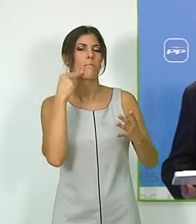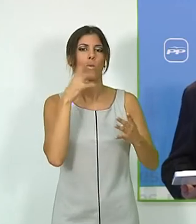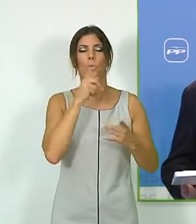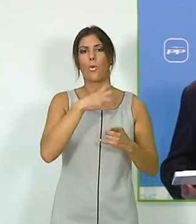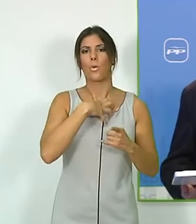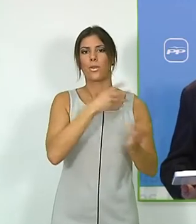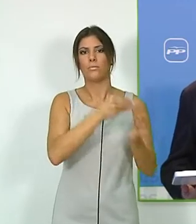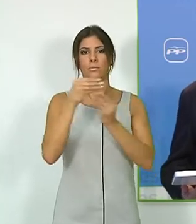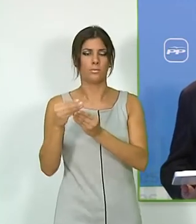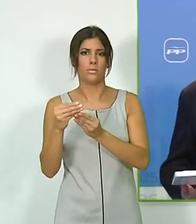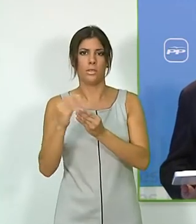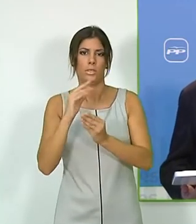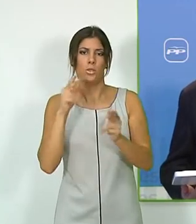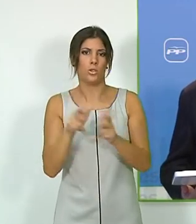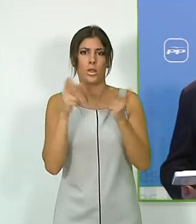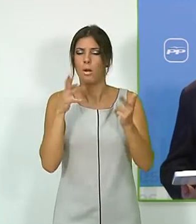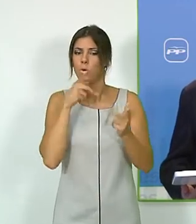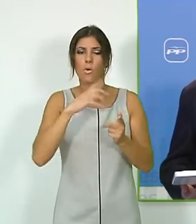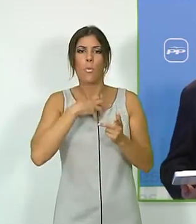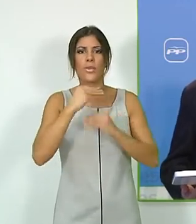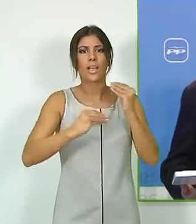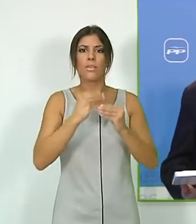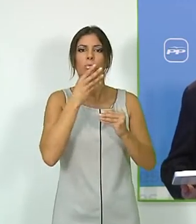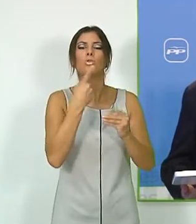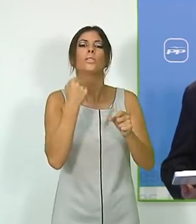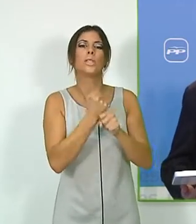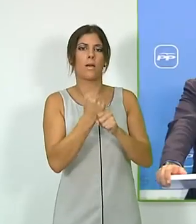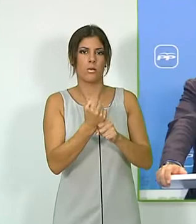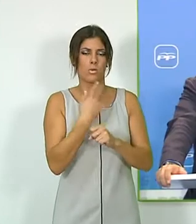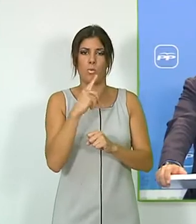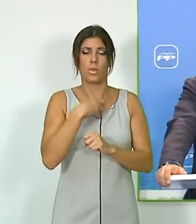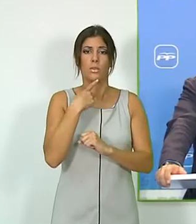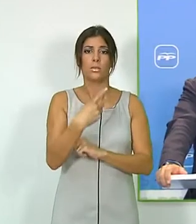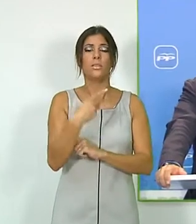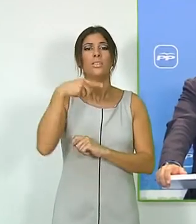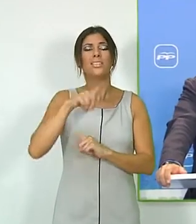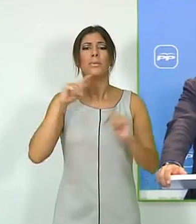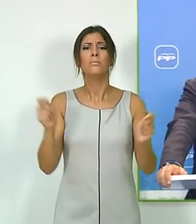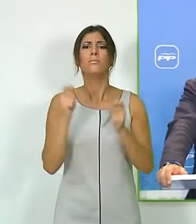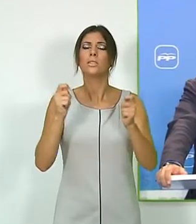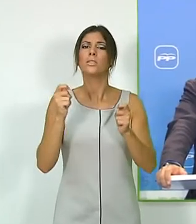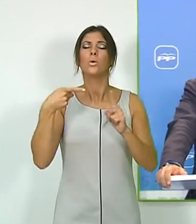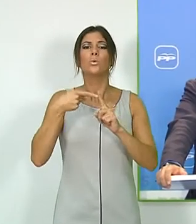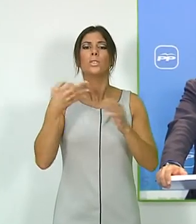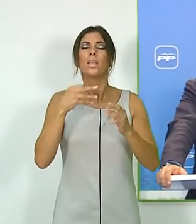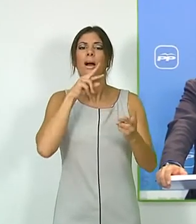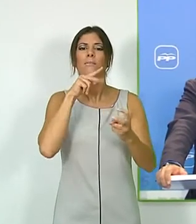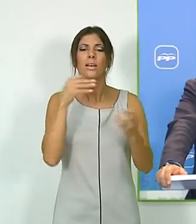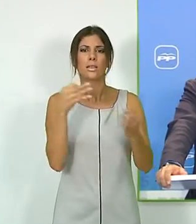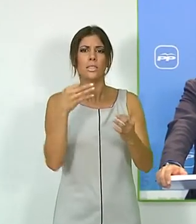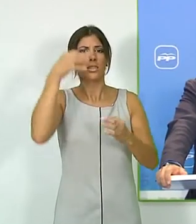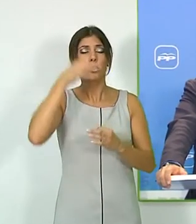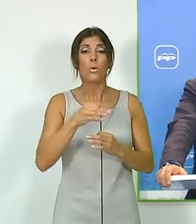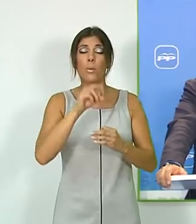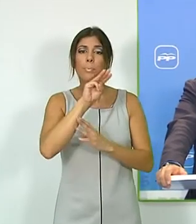hoy demandando por la crisis en estos juzgados de lo social, que están sobrecargados de trabajo. En otro orden de cosas, esta rueda de prensa ha servido también para